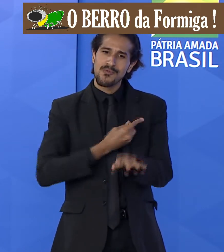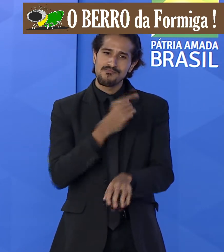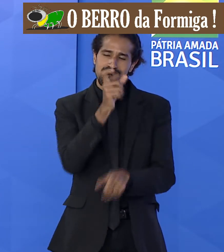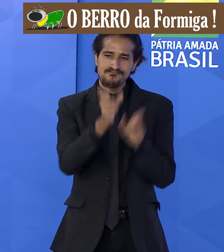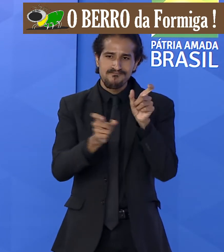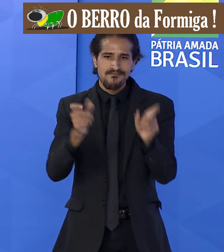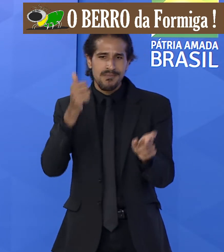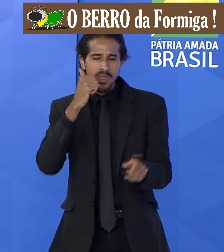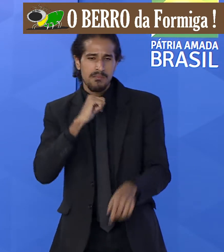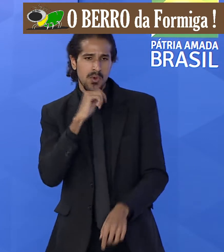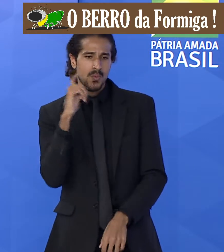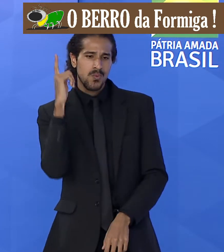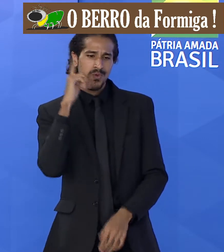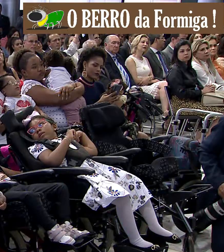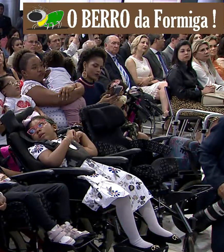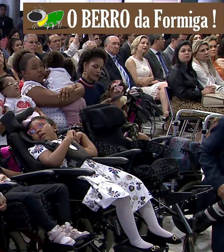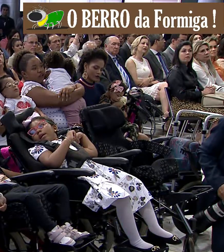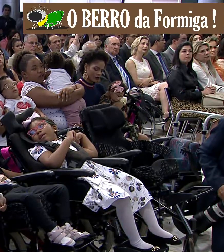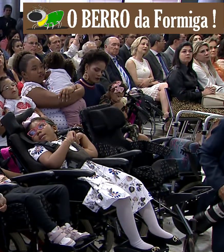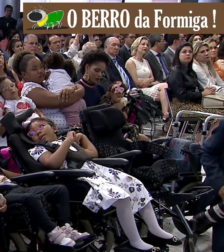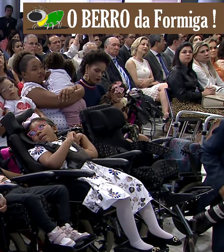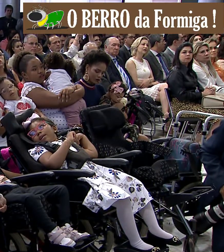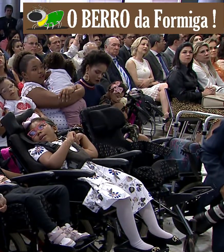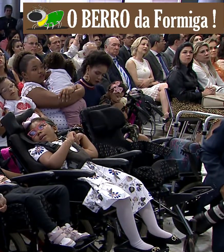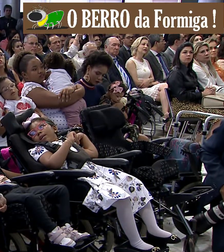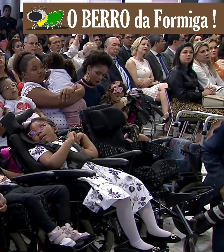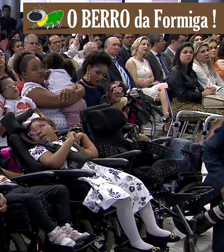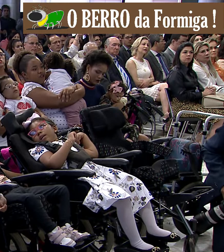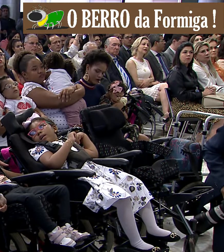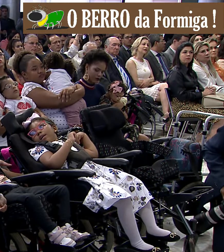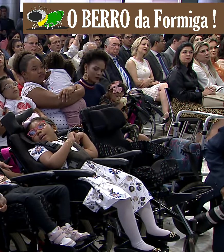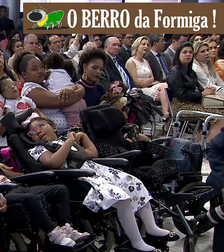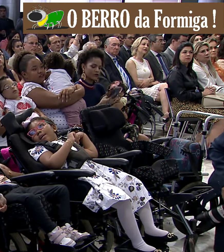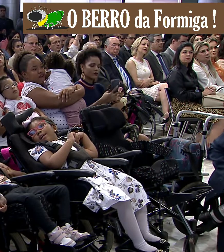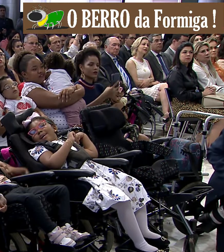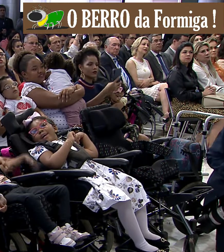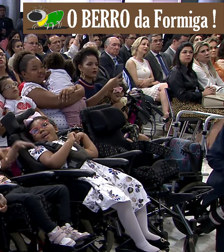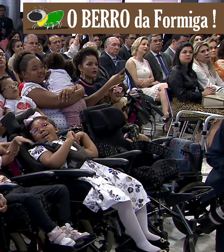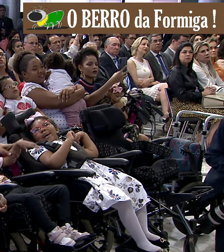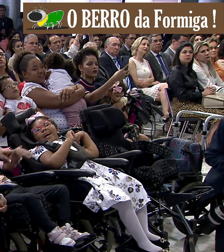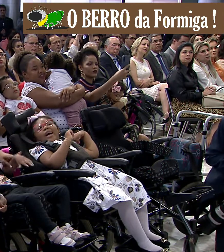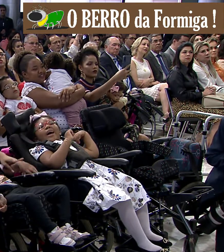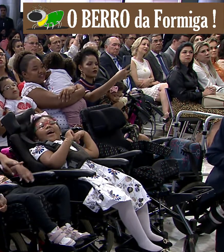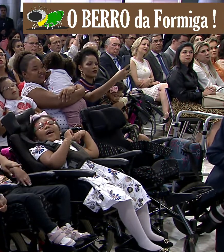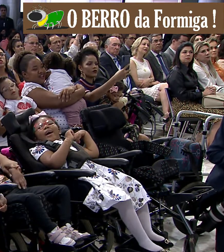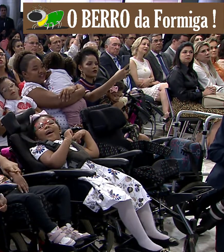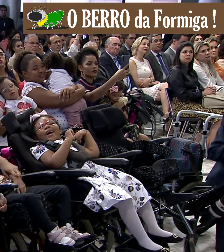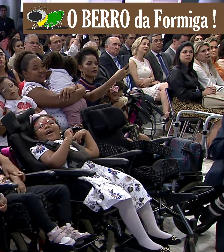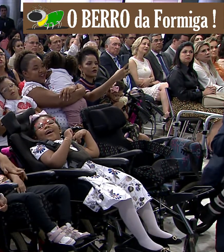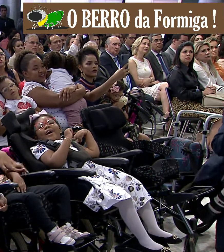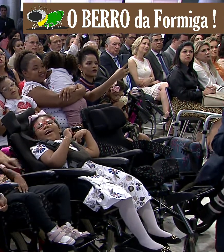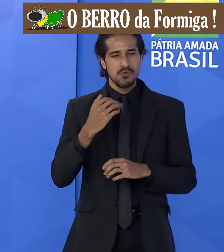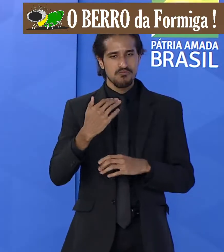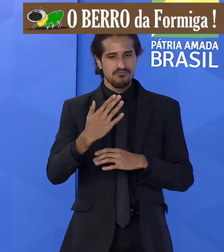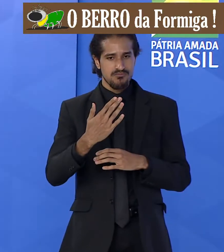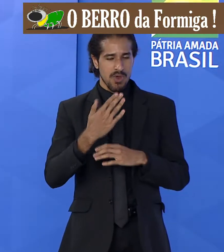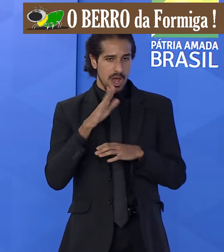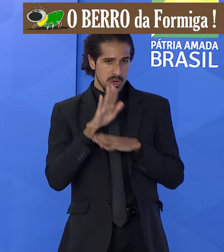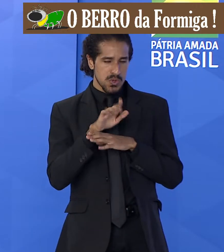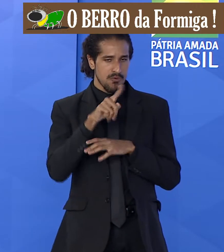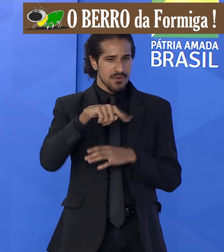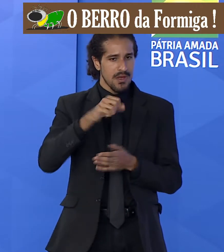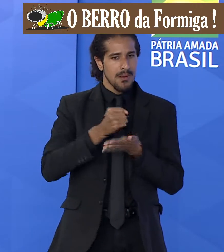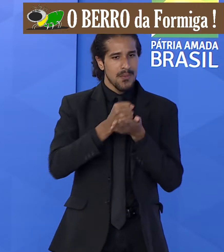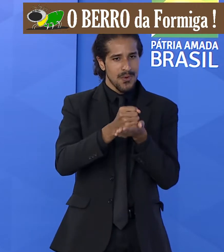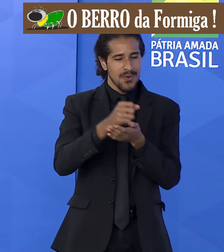continuem tendo força para continuar vocês são vitoriosos viu? podem contar sempre com o meu apoio Deus abençoe a todos